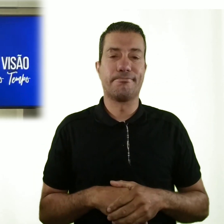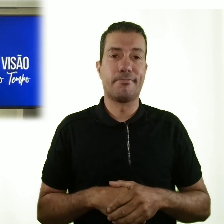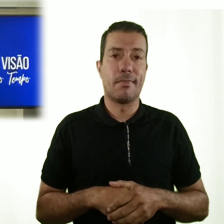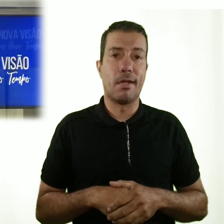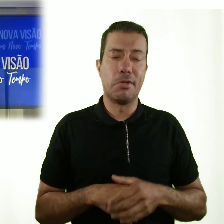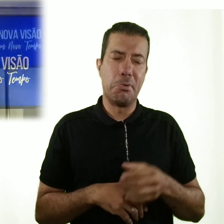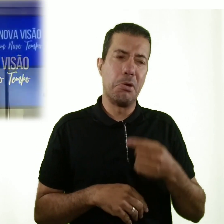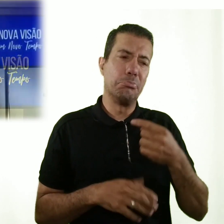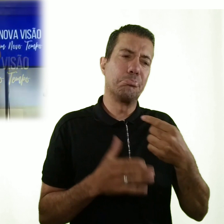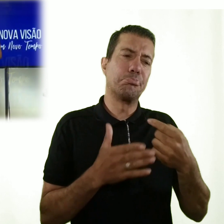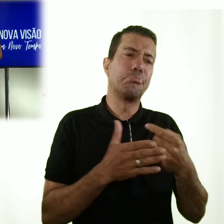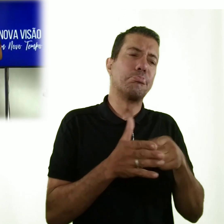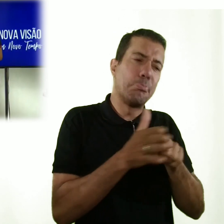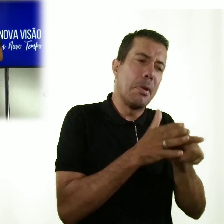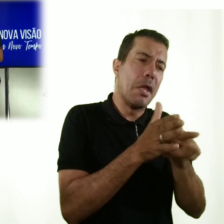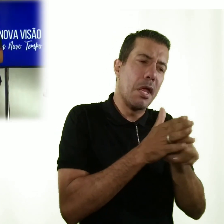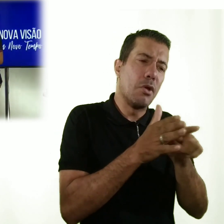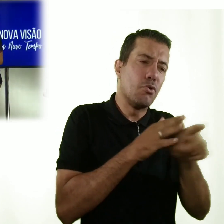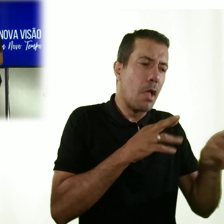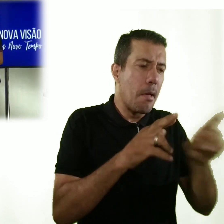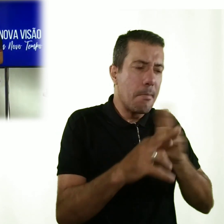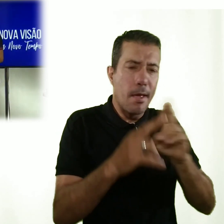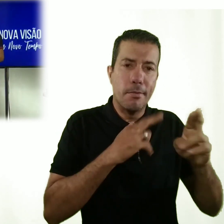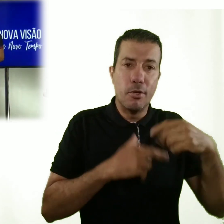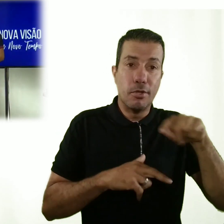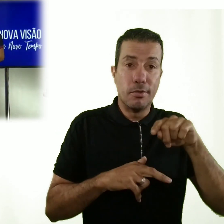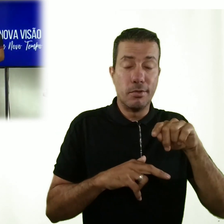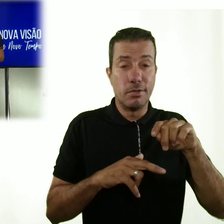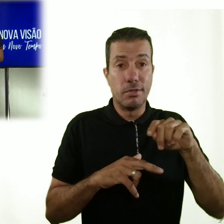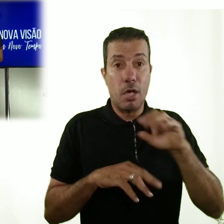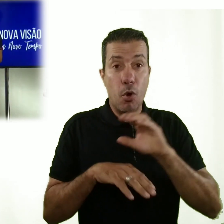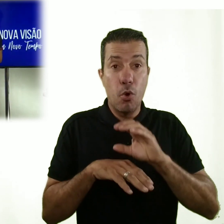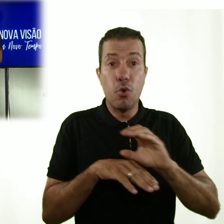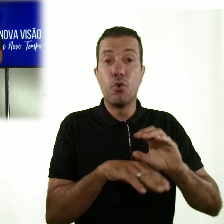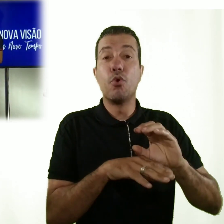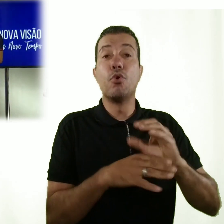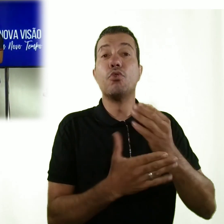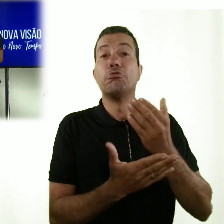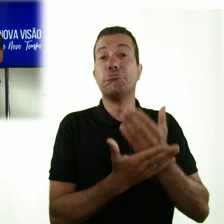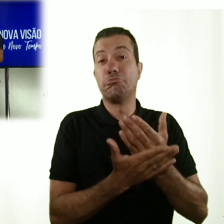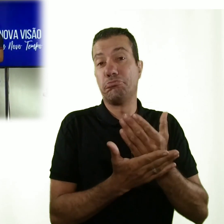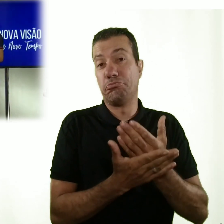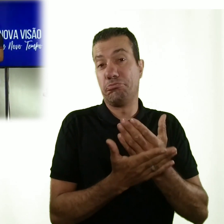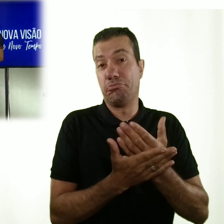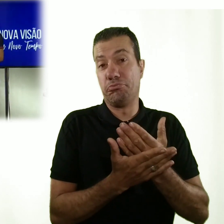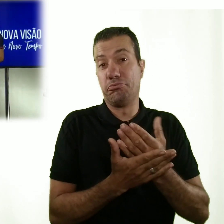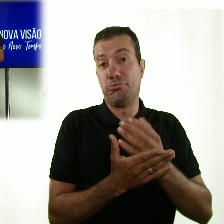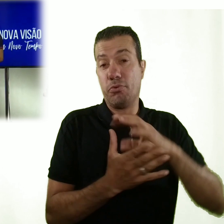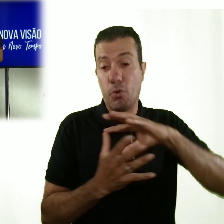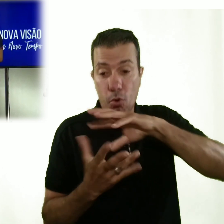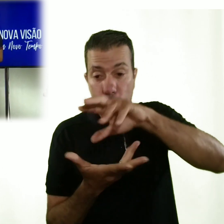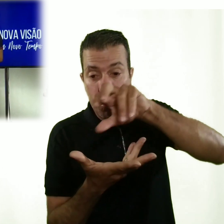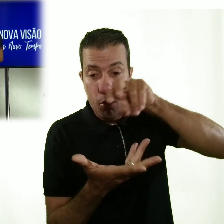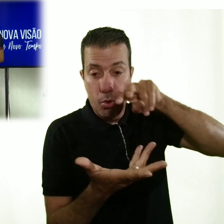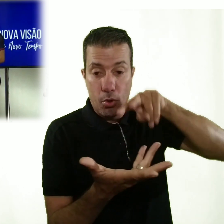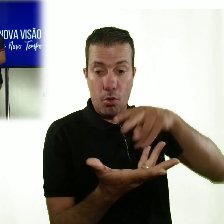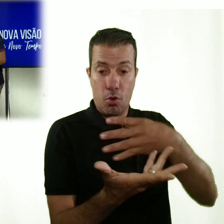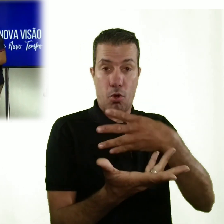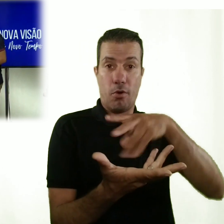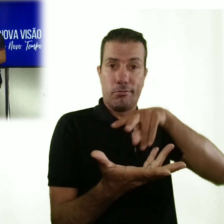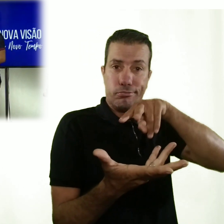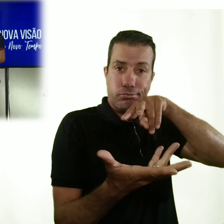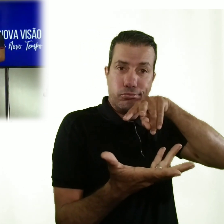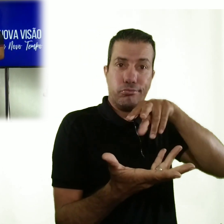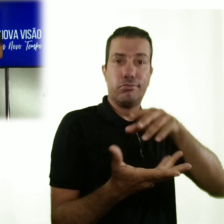para serem respondidas nesse curso, Uma Nova Visão para um Novo Tempo. O que nós podemos esperar desse curso? Qual será o tema